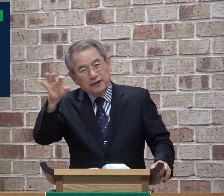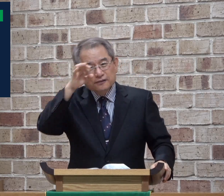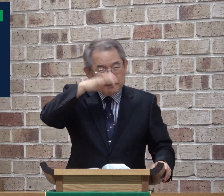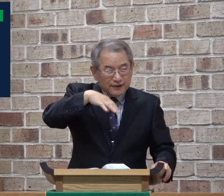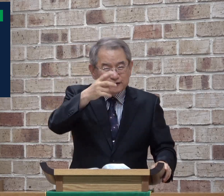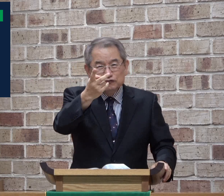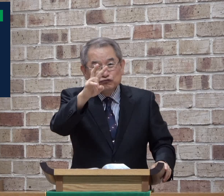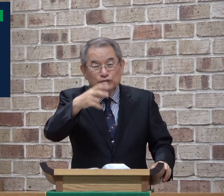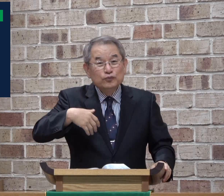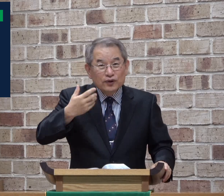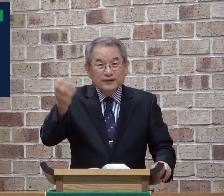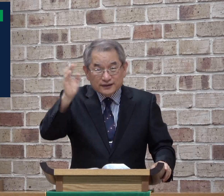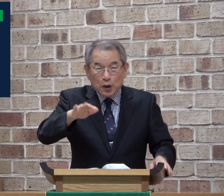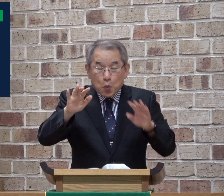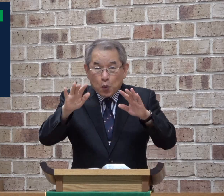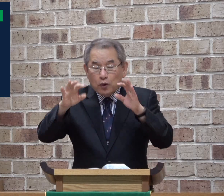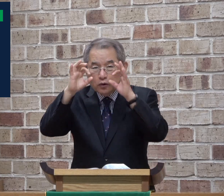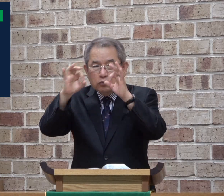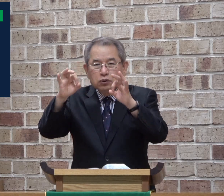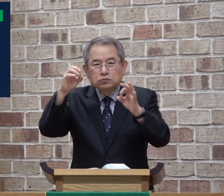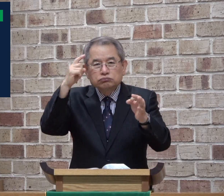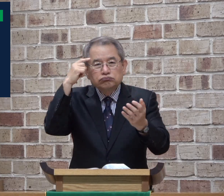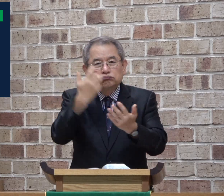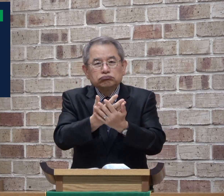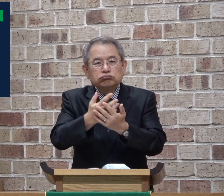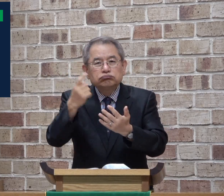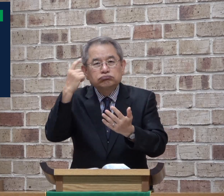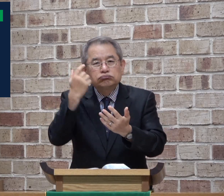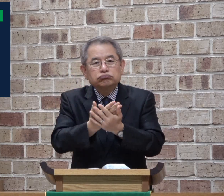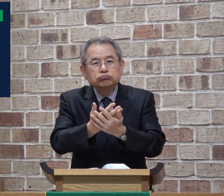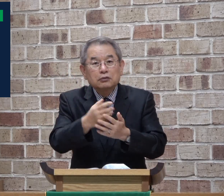여러분들이 보셨는지 안 보셨는지 모르겠지만 이런 말을 했습니다.